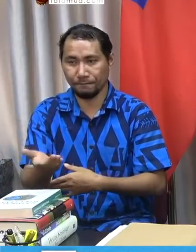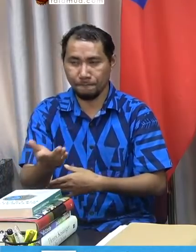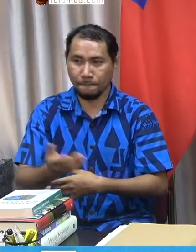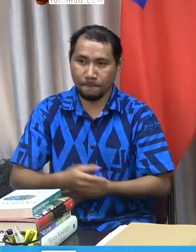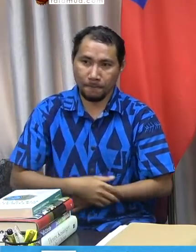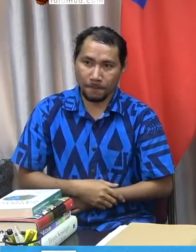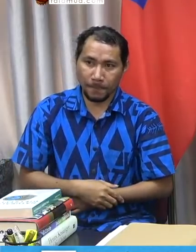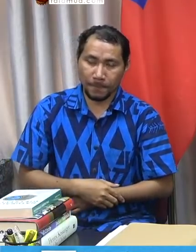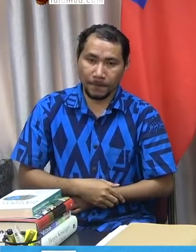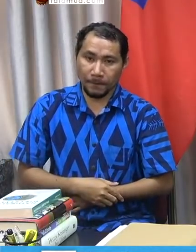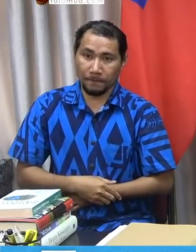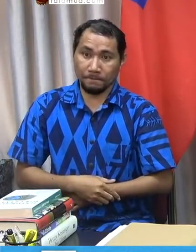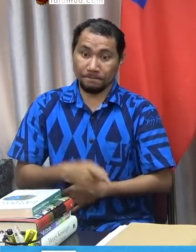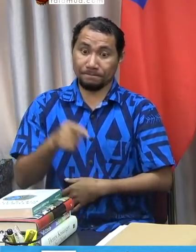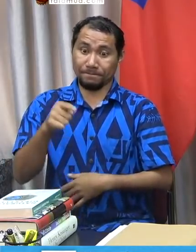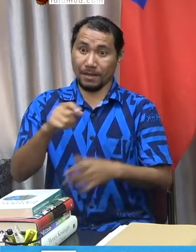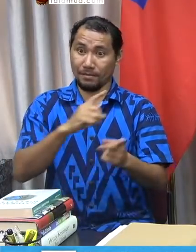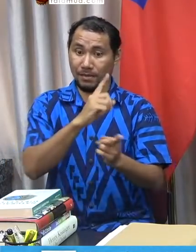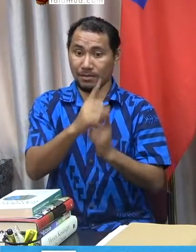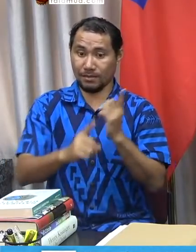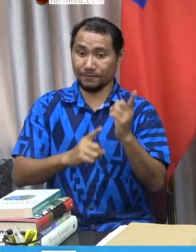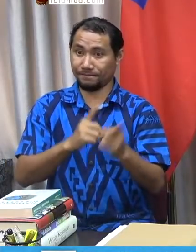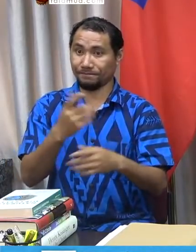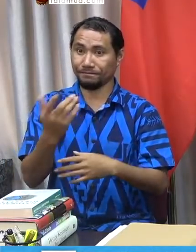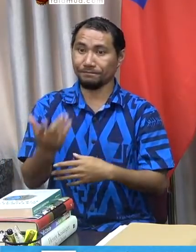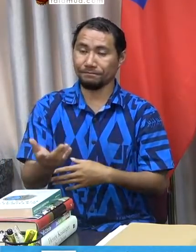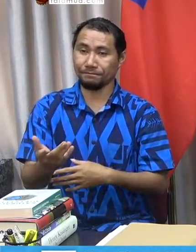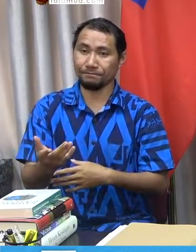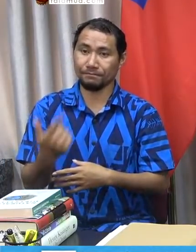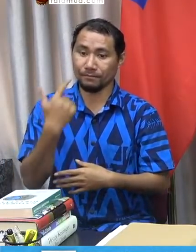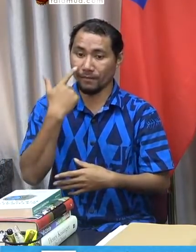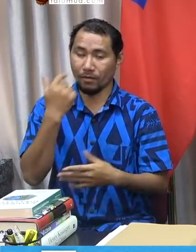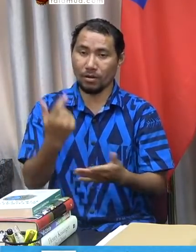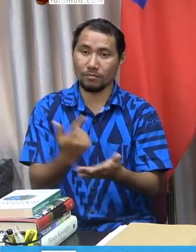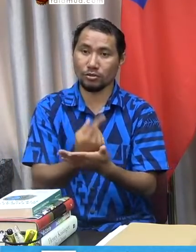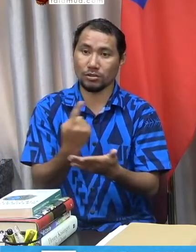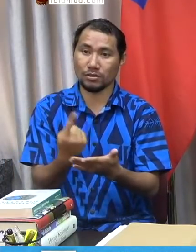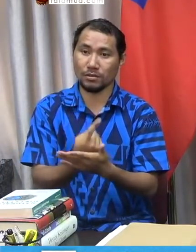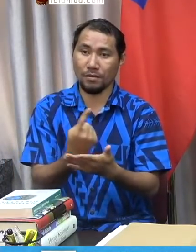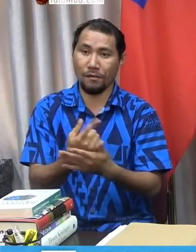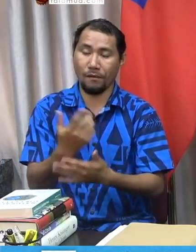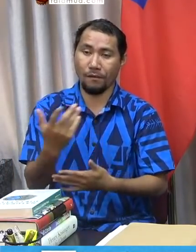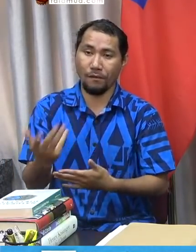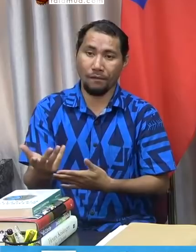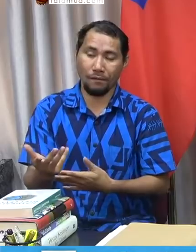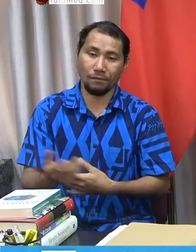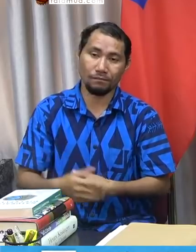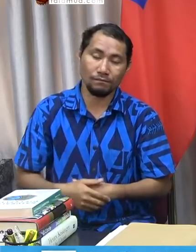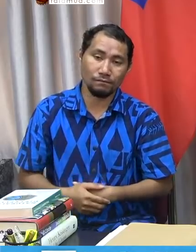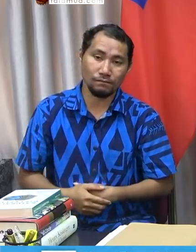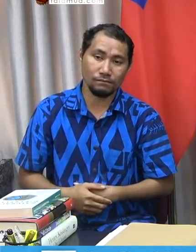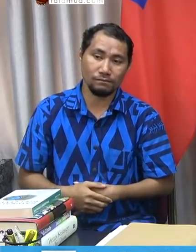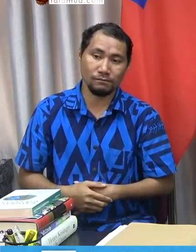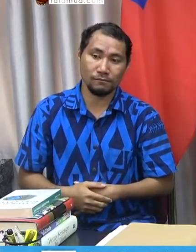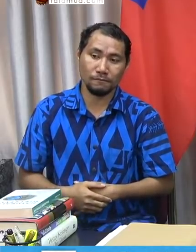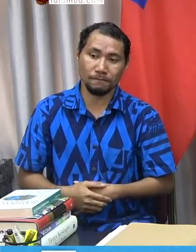Ma o lea fo i whonatanga na awano ai, le whaatatia o